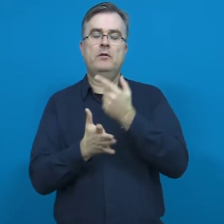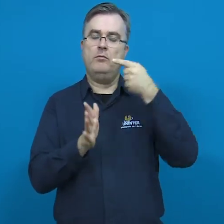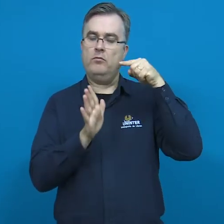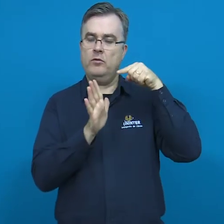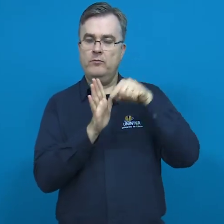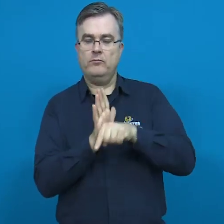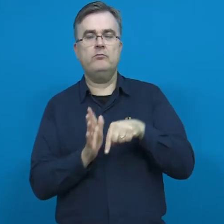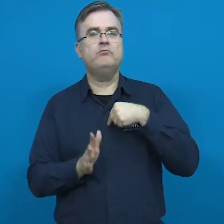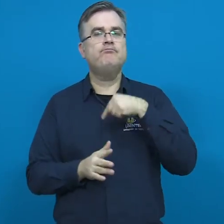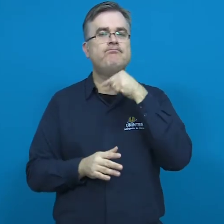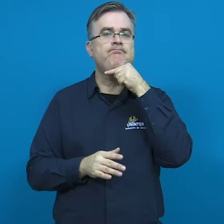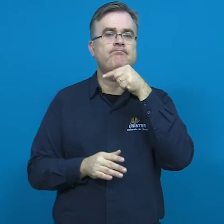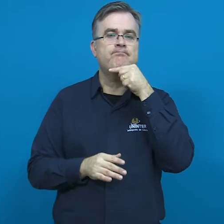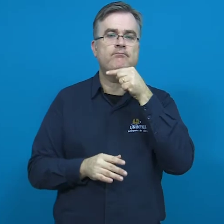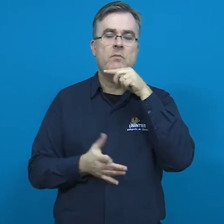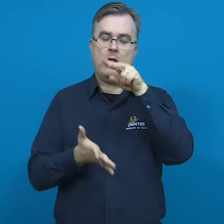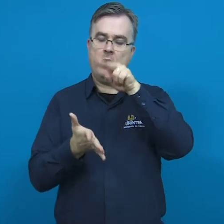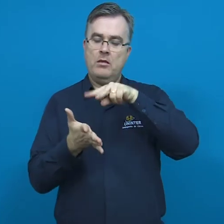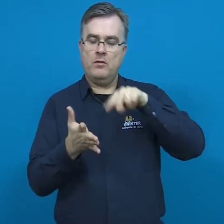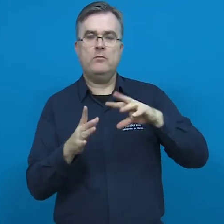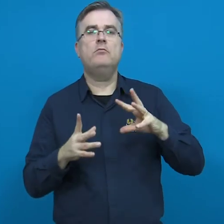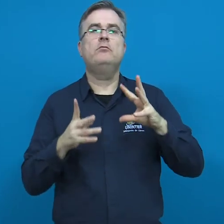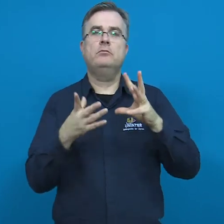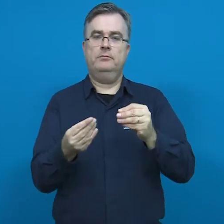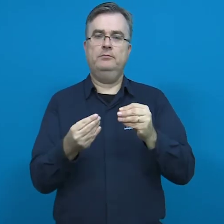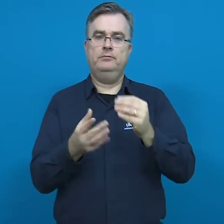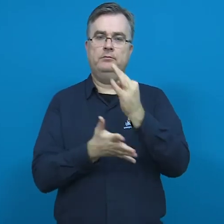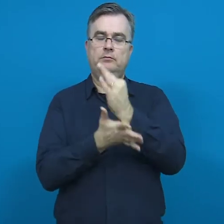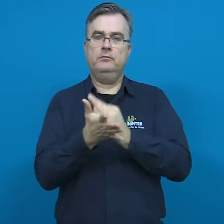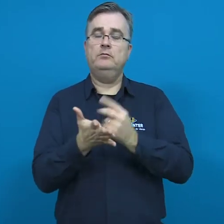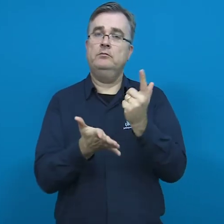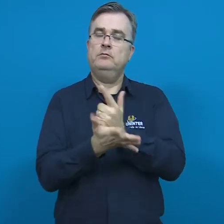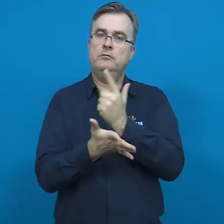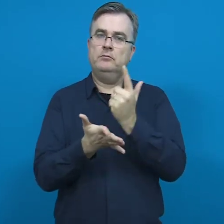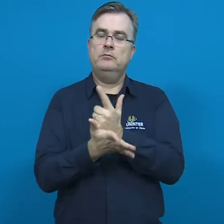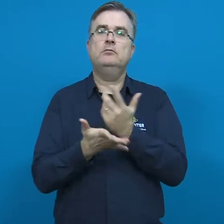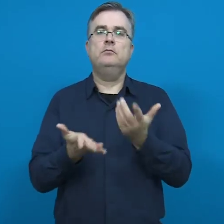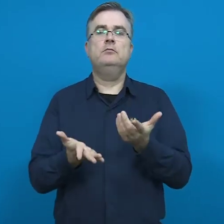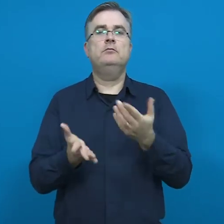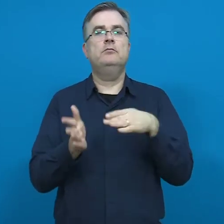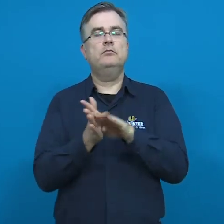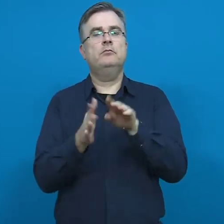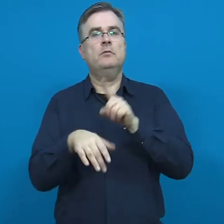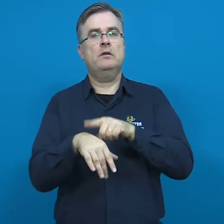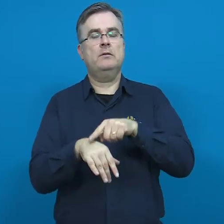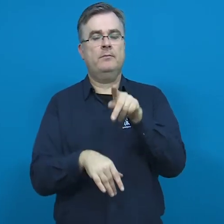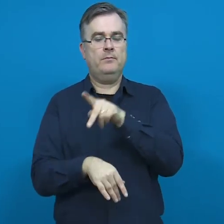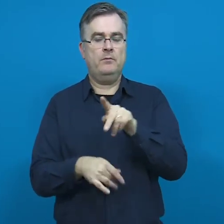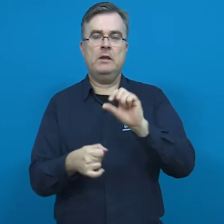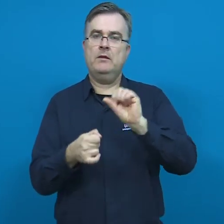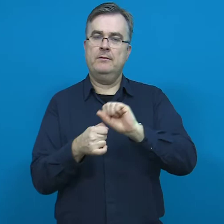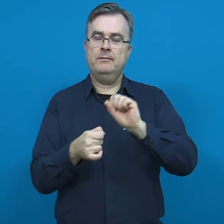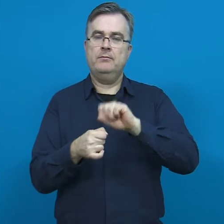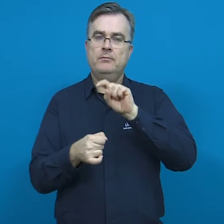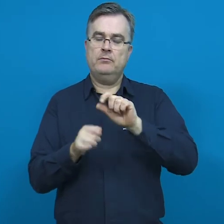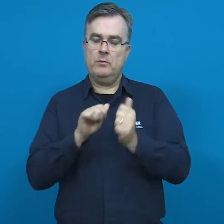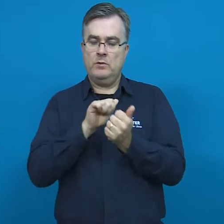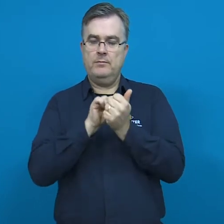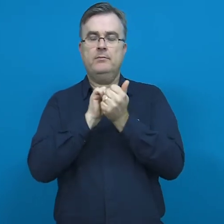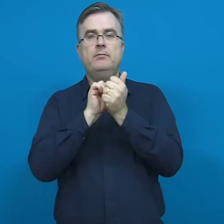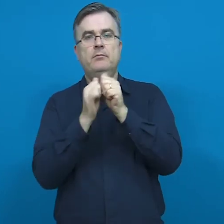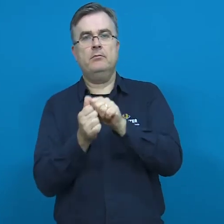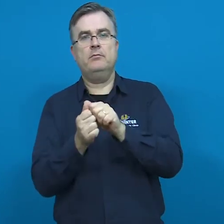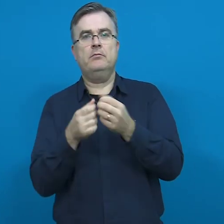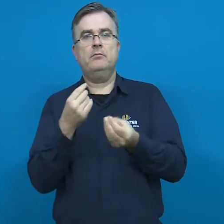eram muito complexos, eu não conseguia fazer a leitura toda do texto do livro. Então chegou uma época que esse professor fazia